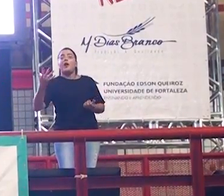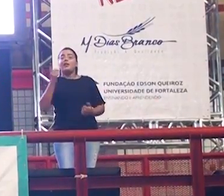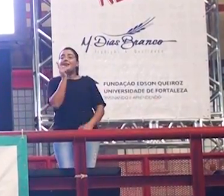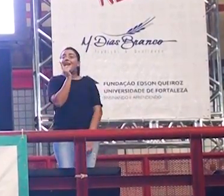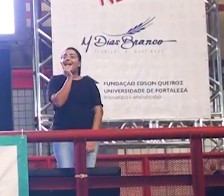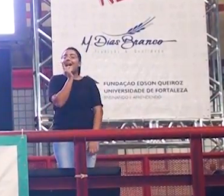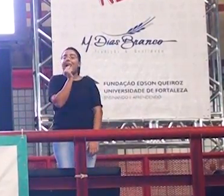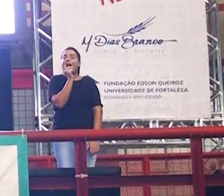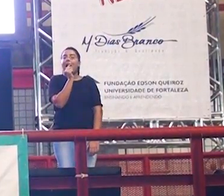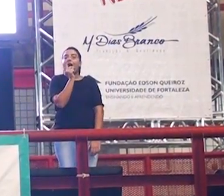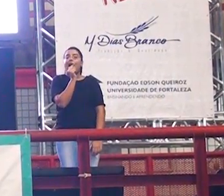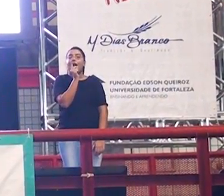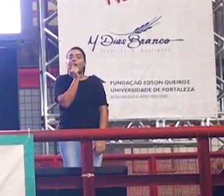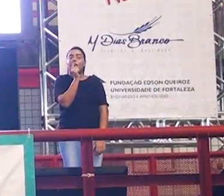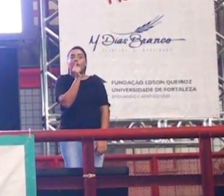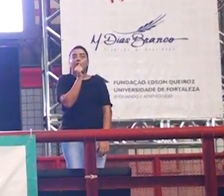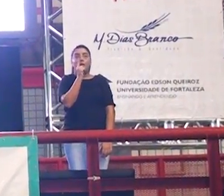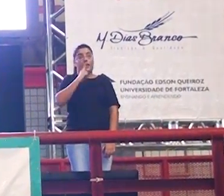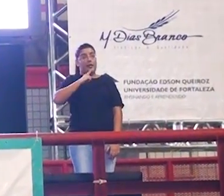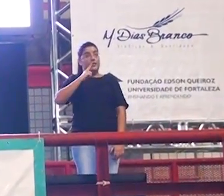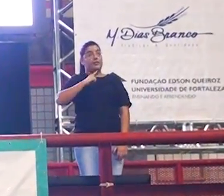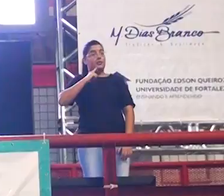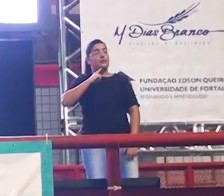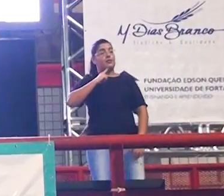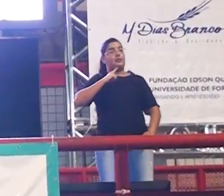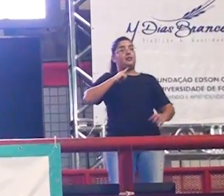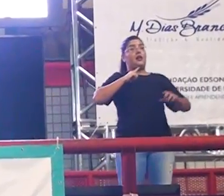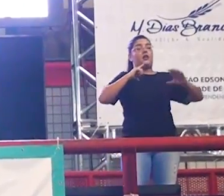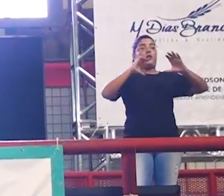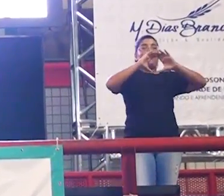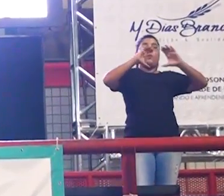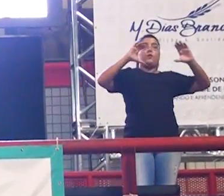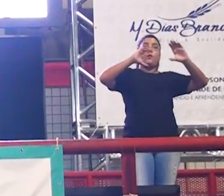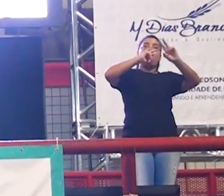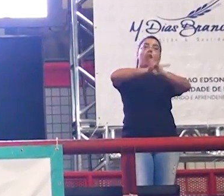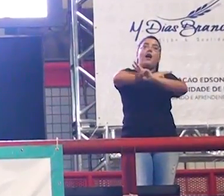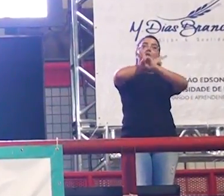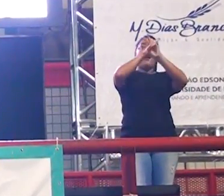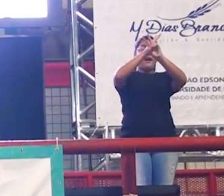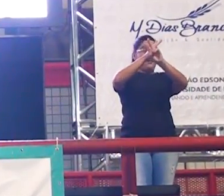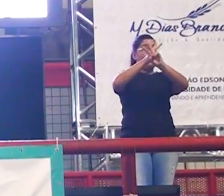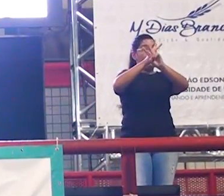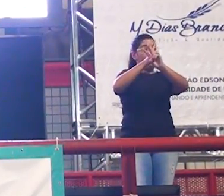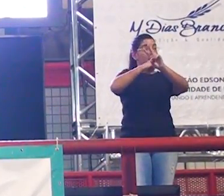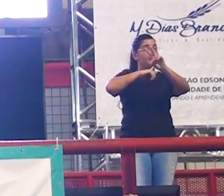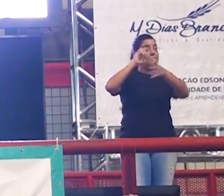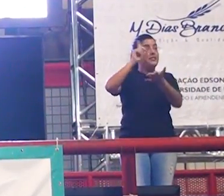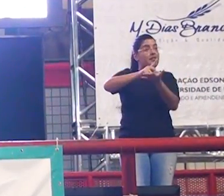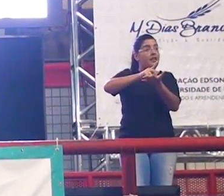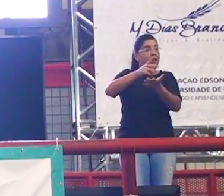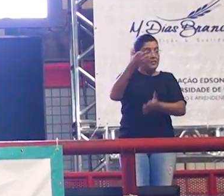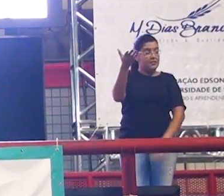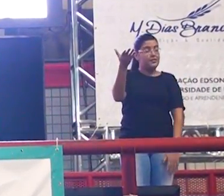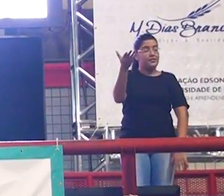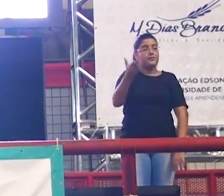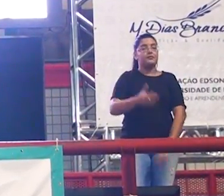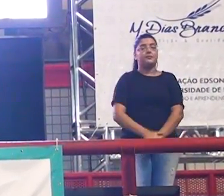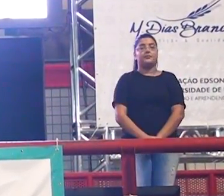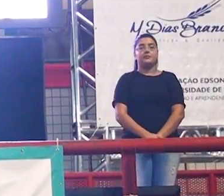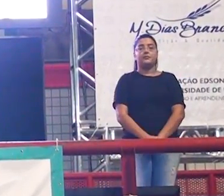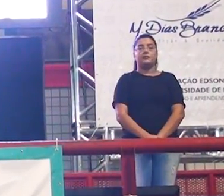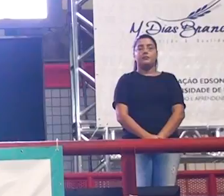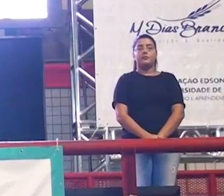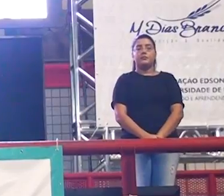água suspensa no ar num dado momento. Show?